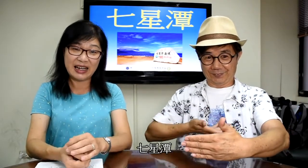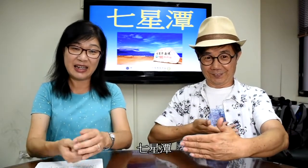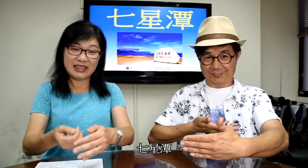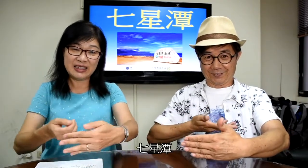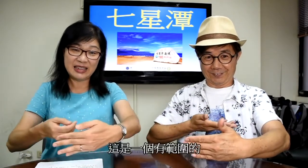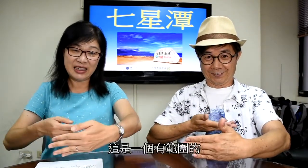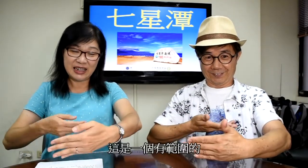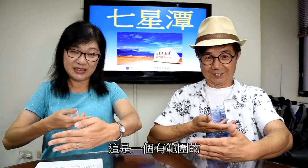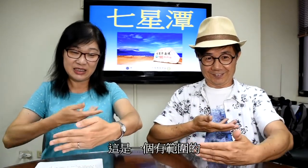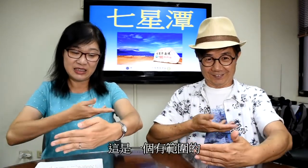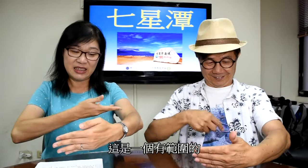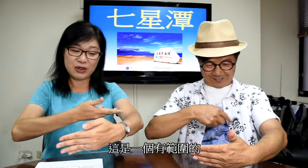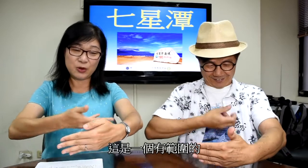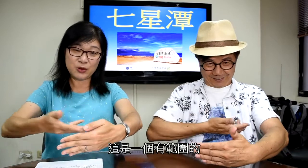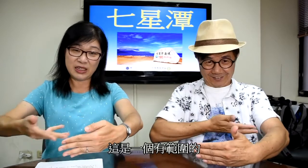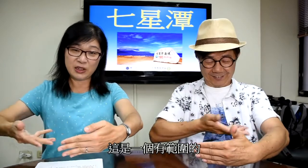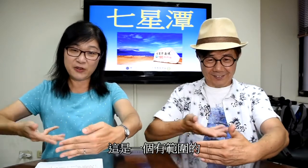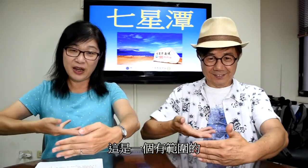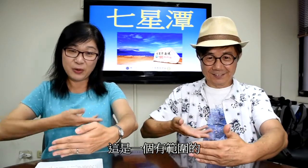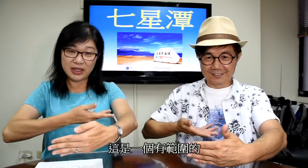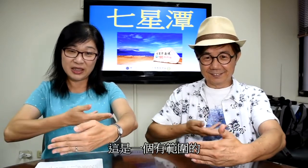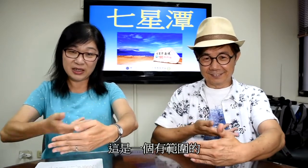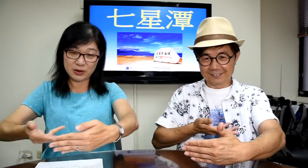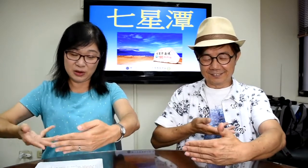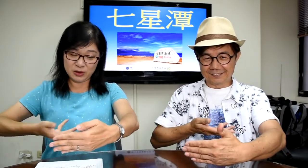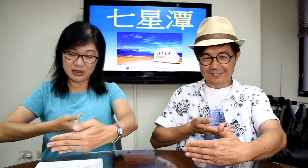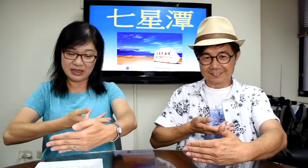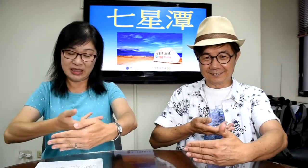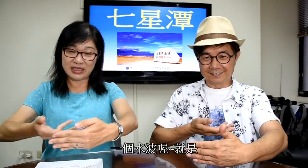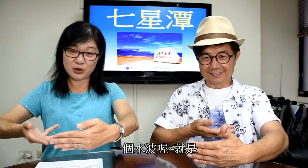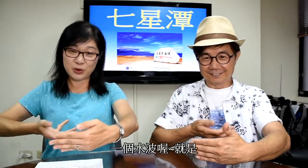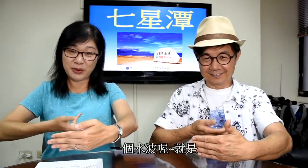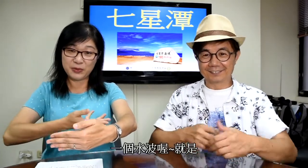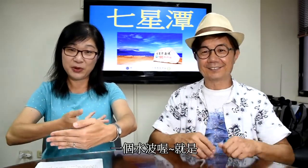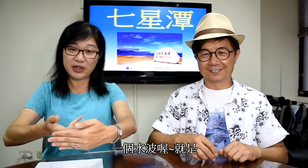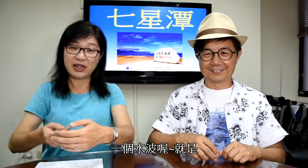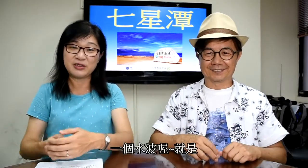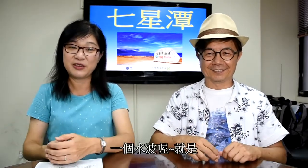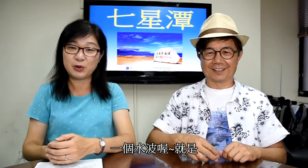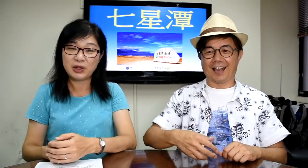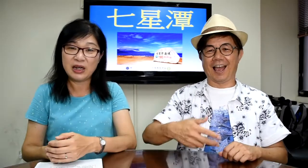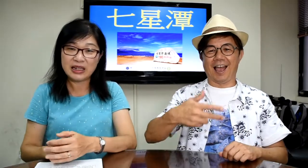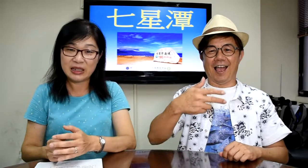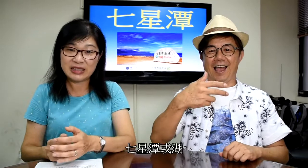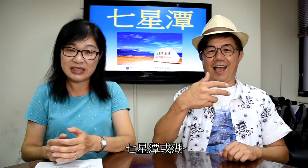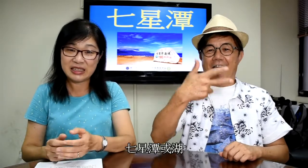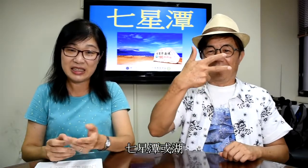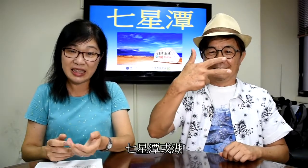潭。这是一个有范围的一个水波，就是七星